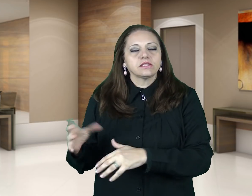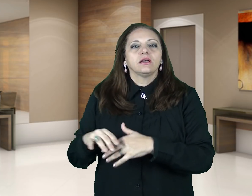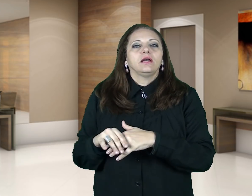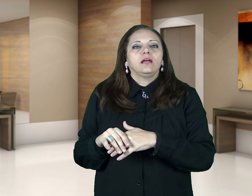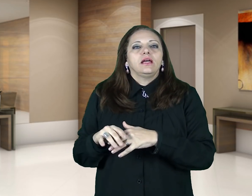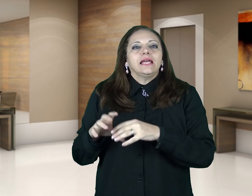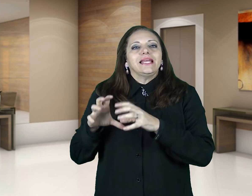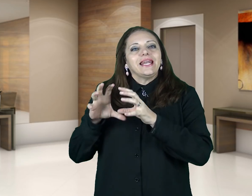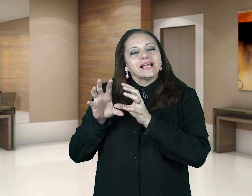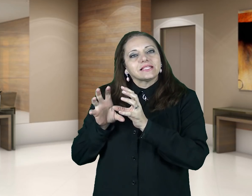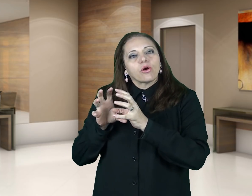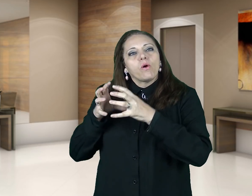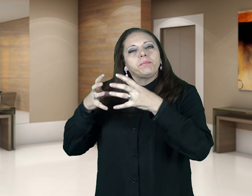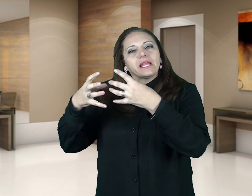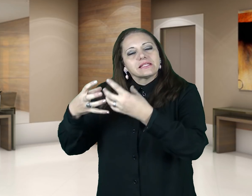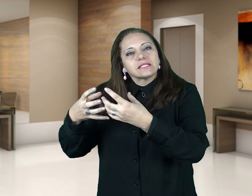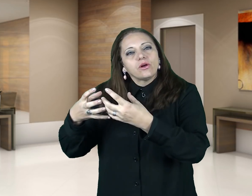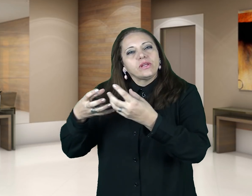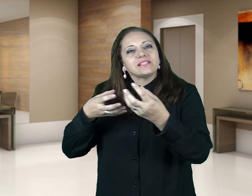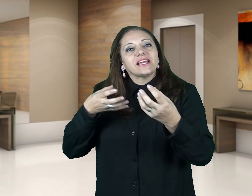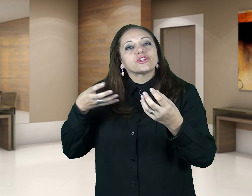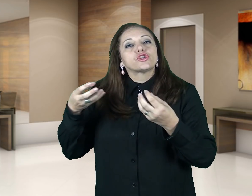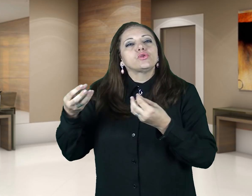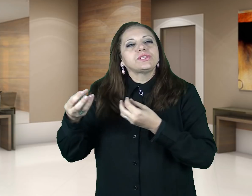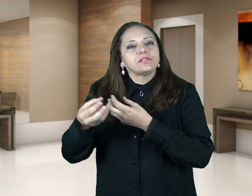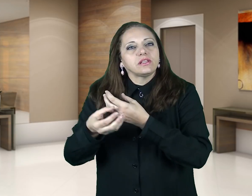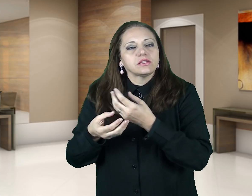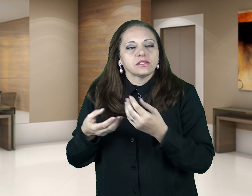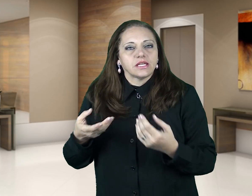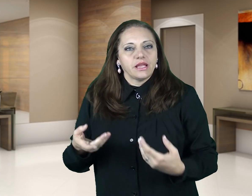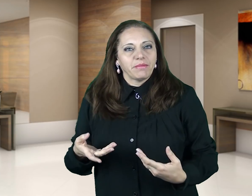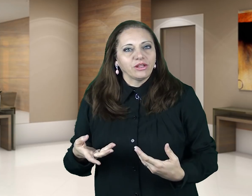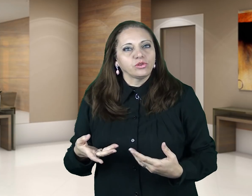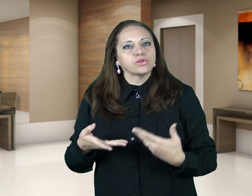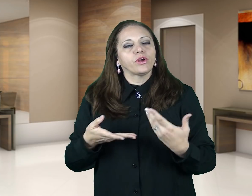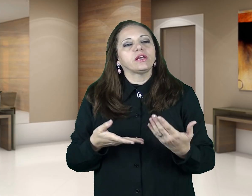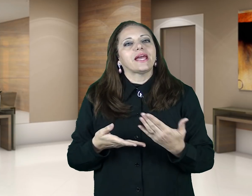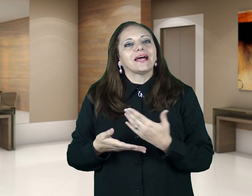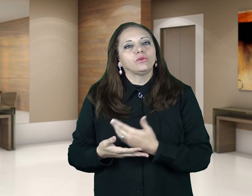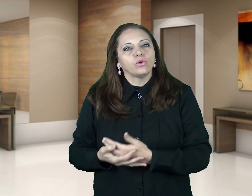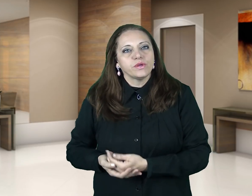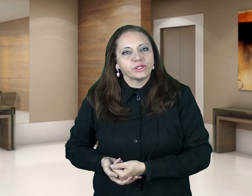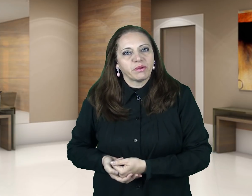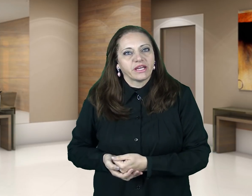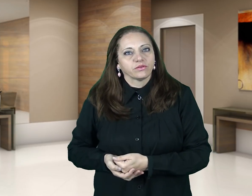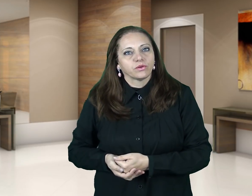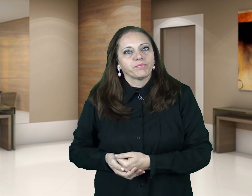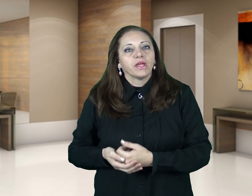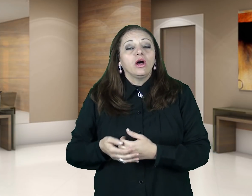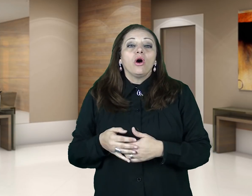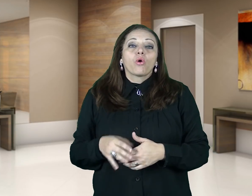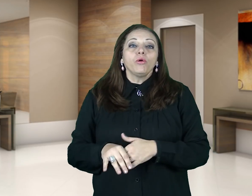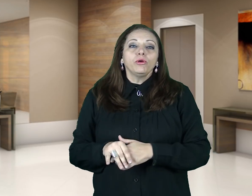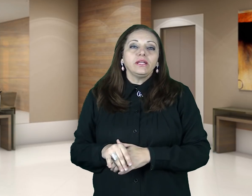orais. E nessa compilação, nesse ajuste desses elementos, foi criado o Esperanto. Como